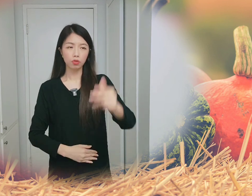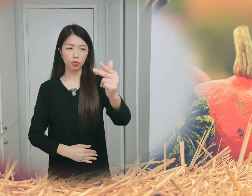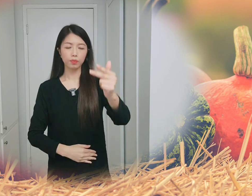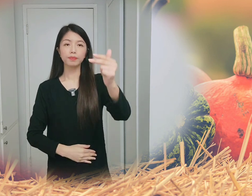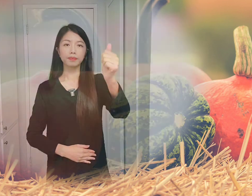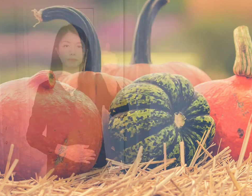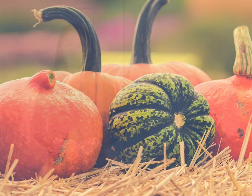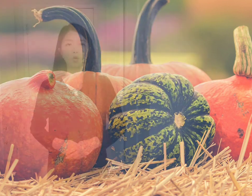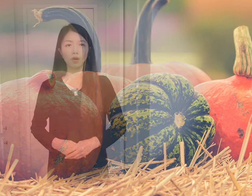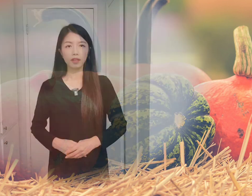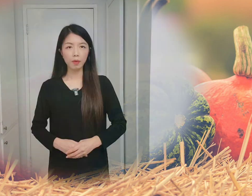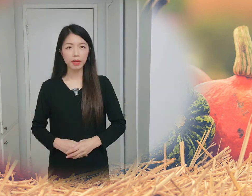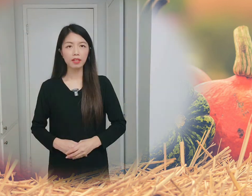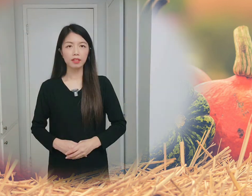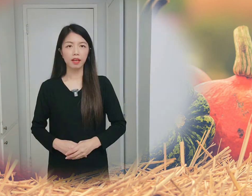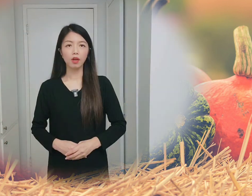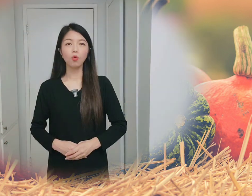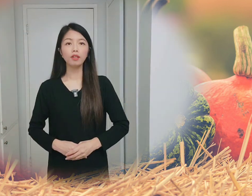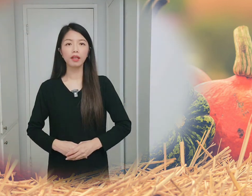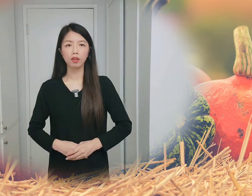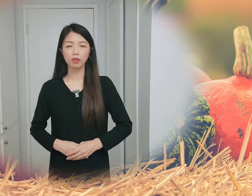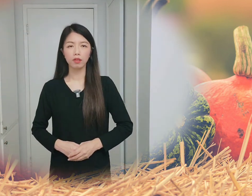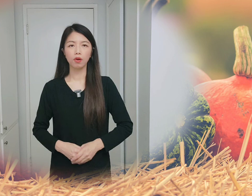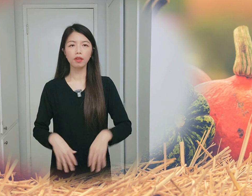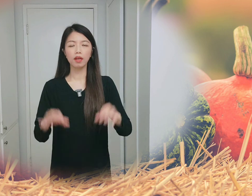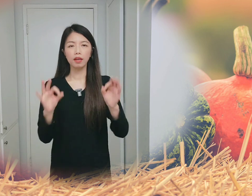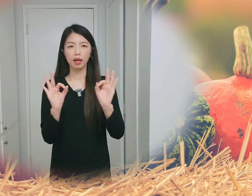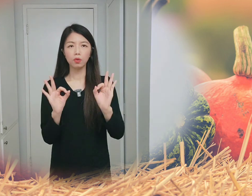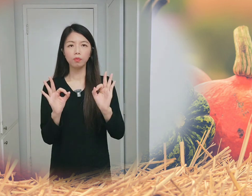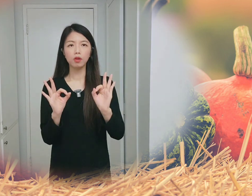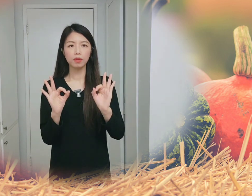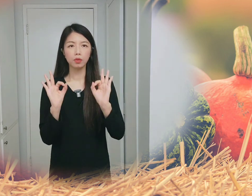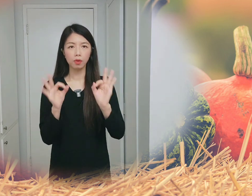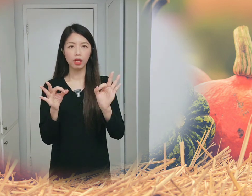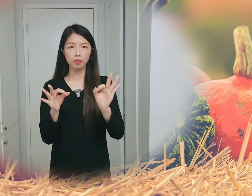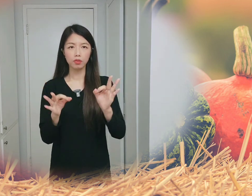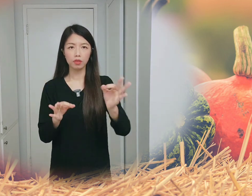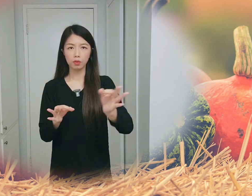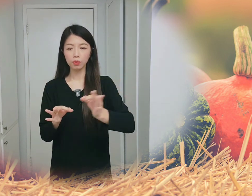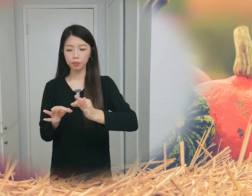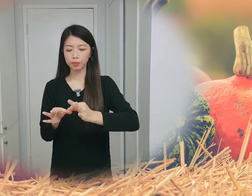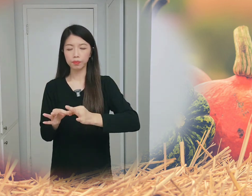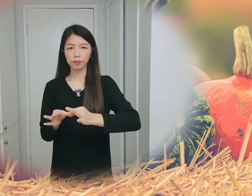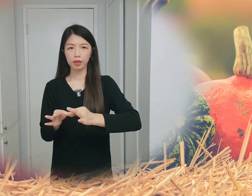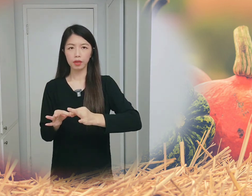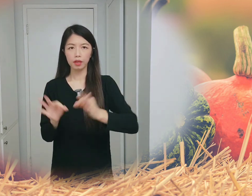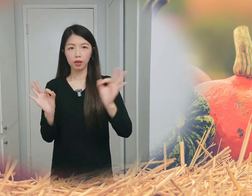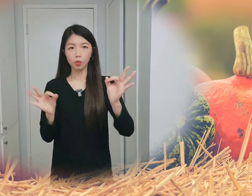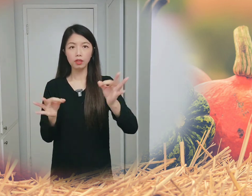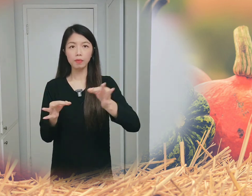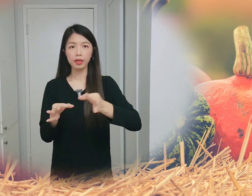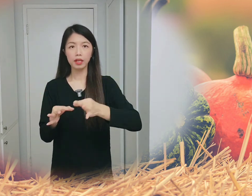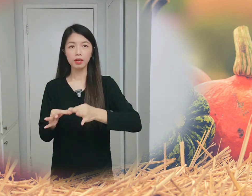만군의 주. 영원히 함께 하시네. 영원하다 이런 뜻의 수어는 양손 엄지검지를 동그랗게 붙여주시고